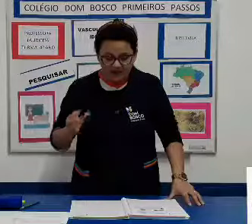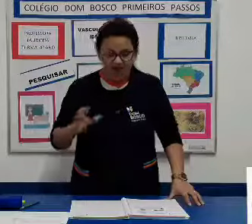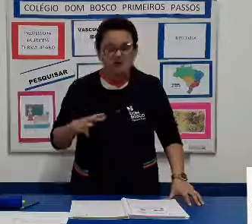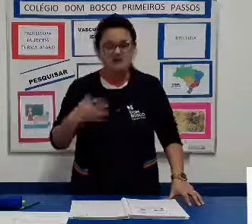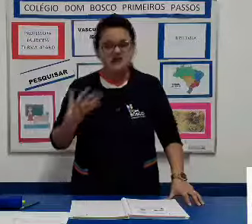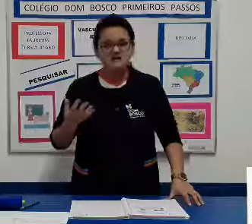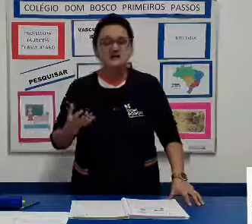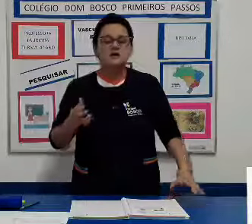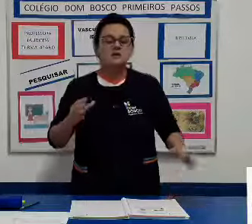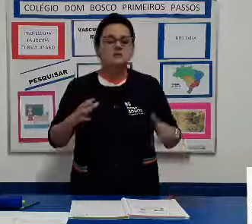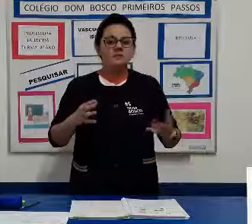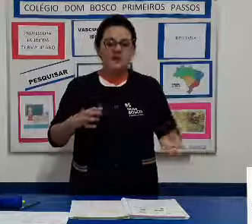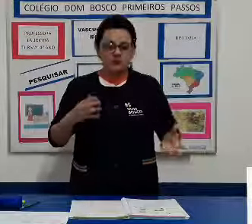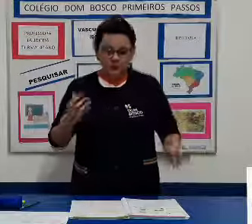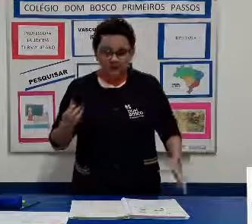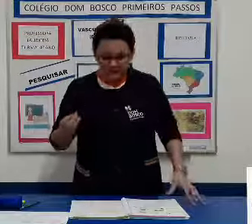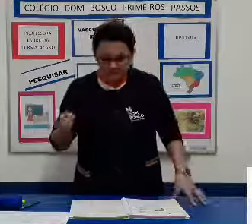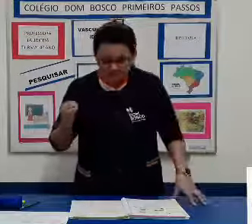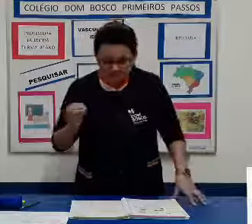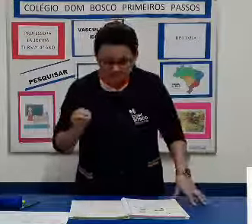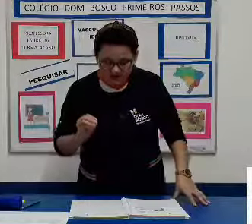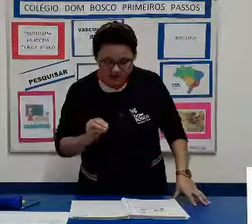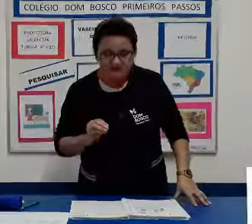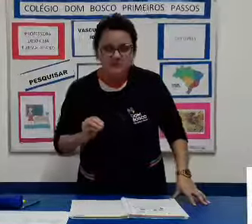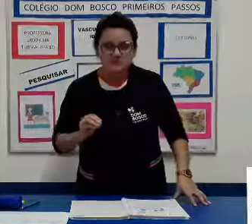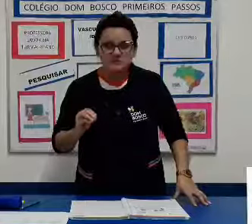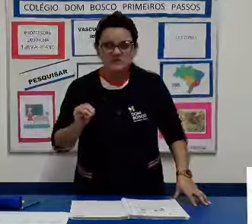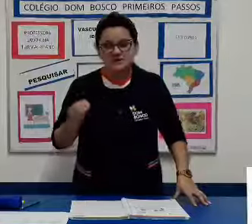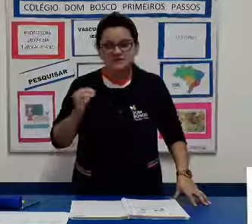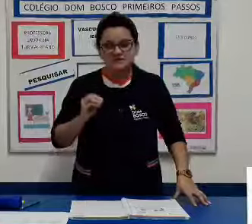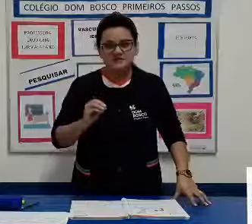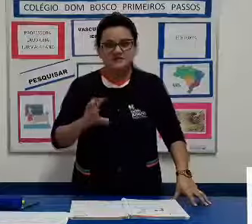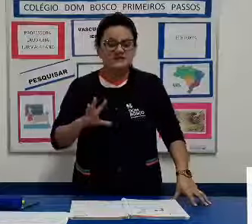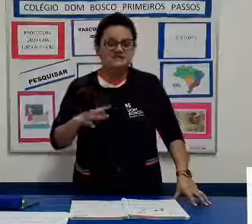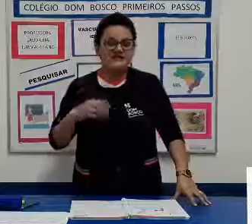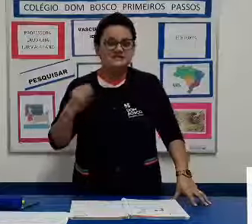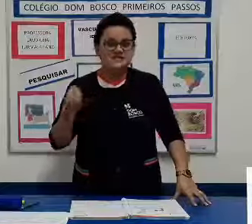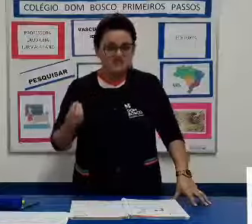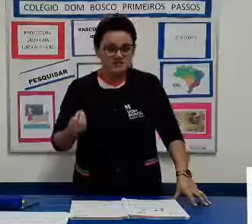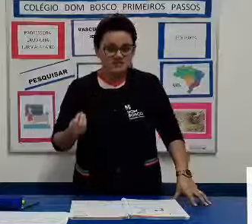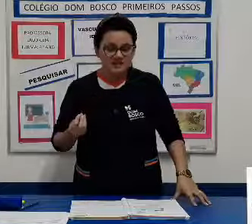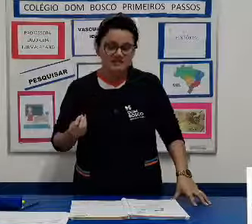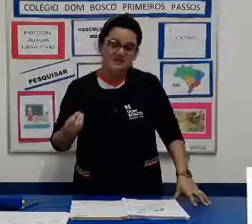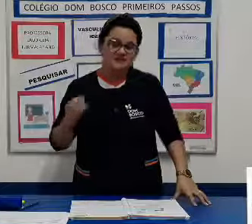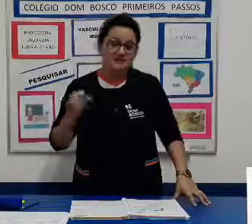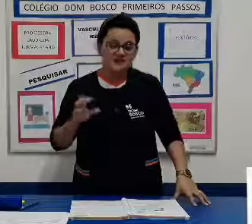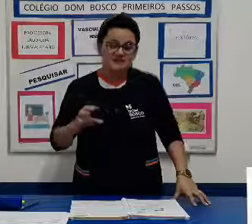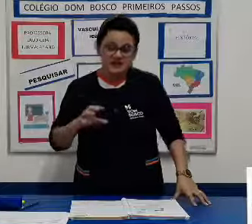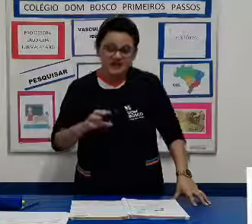Então, converse com o papai ou com a mamãe sobre essa questão das manifestações através das redes sociais. Então, através